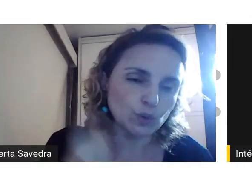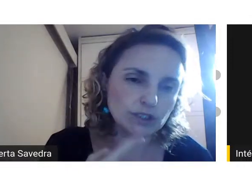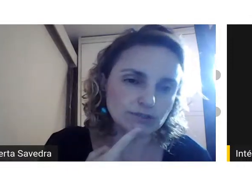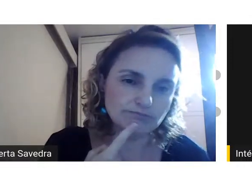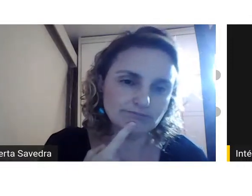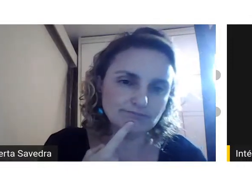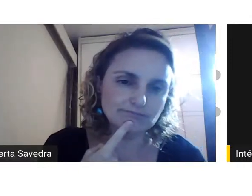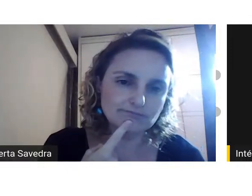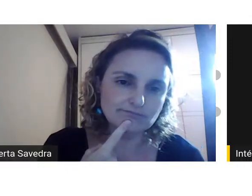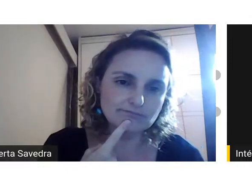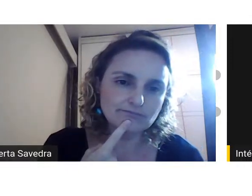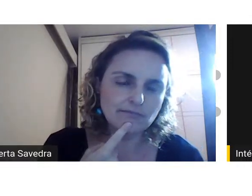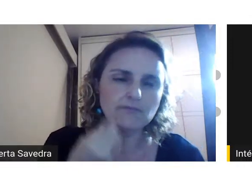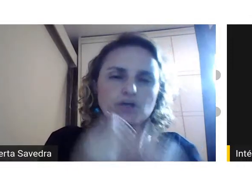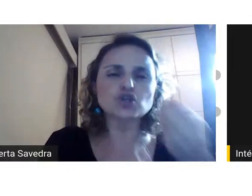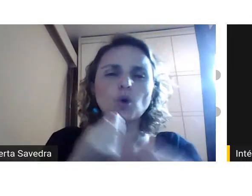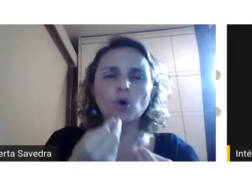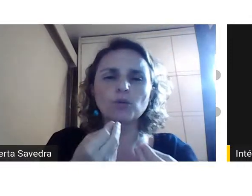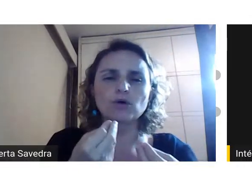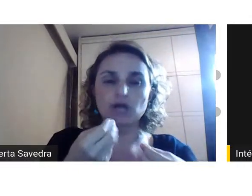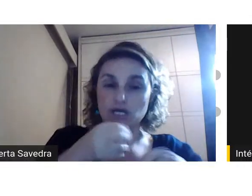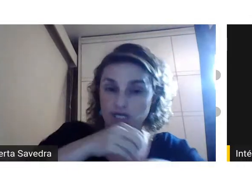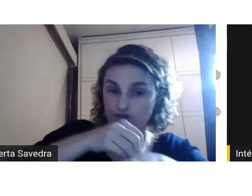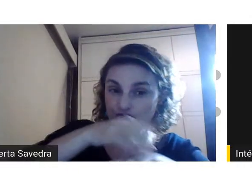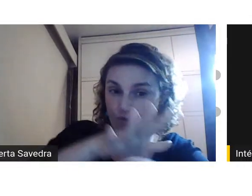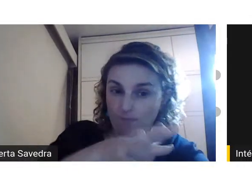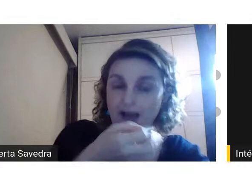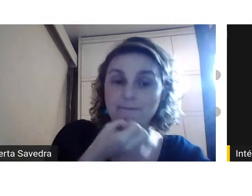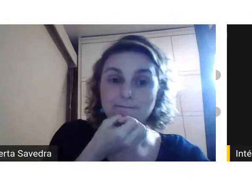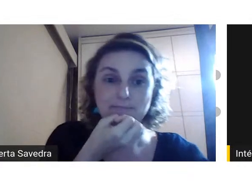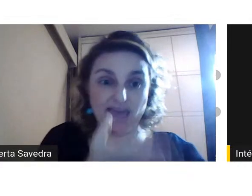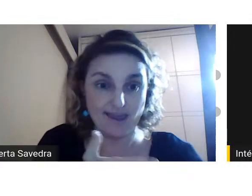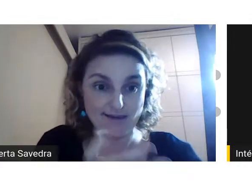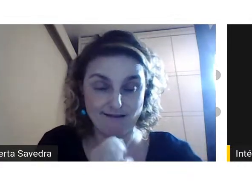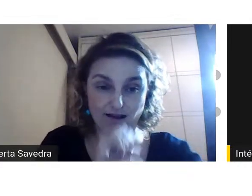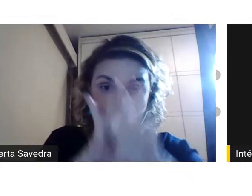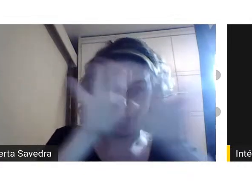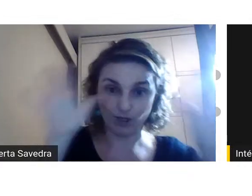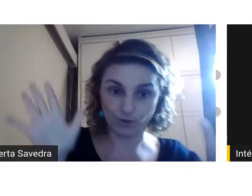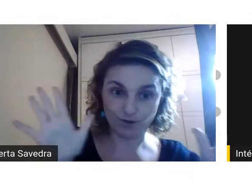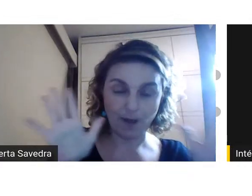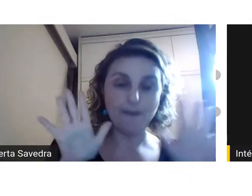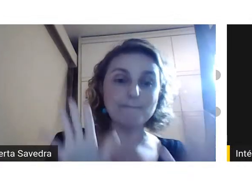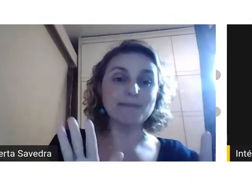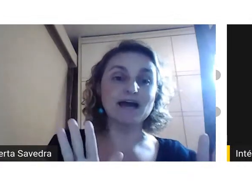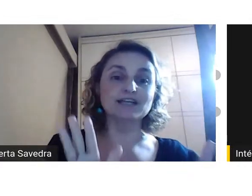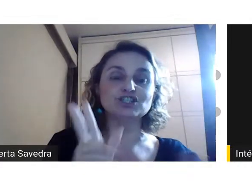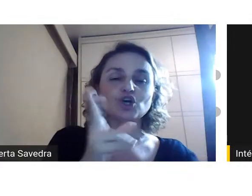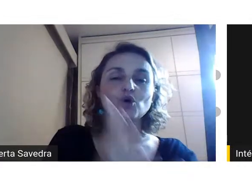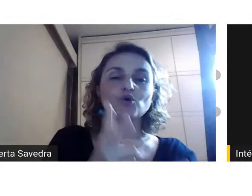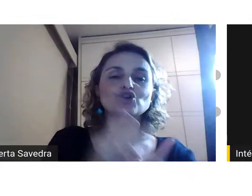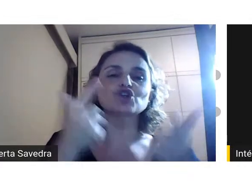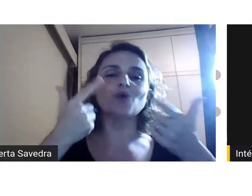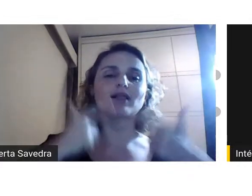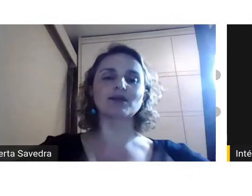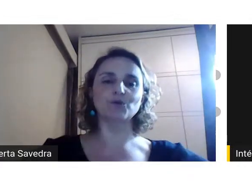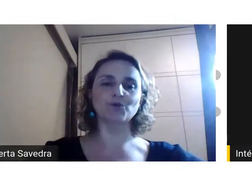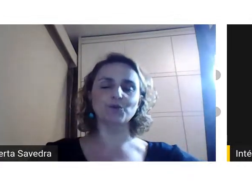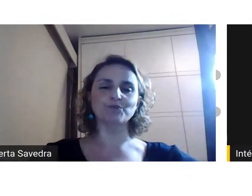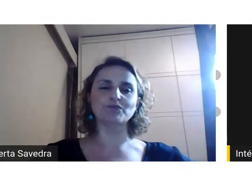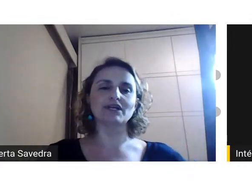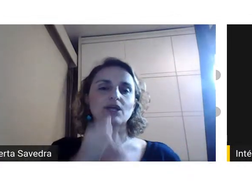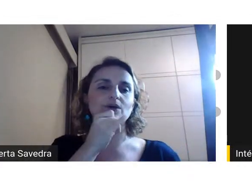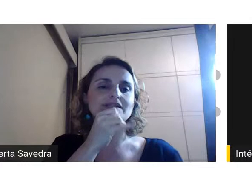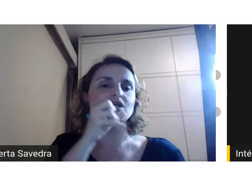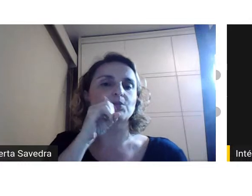um grande cuidado para que não é que a gente não possa é defender o partido ir